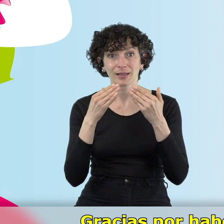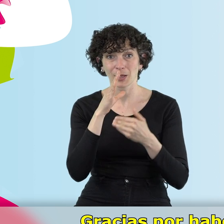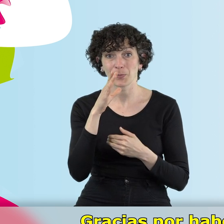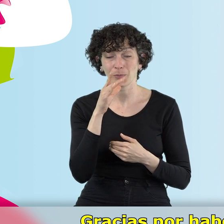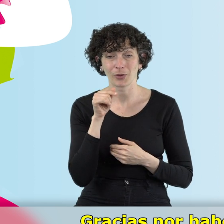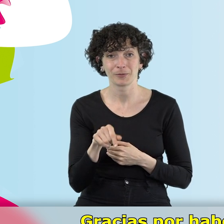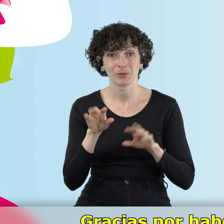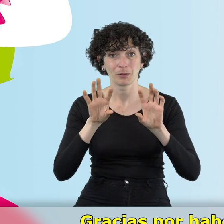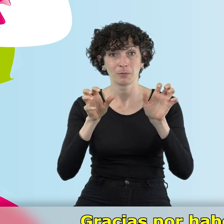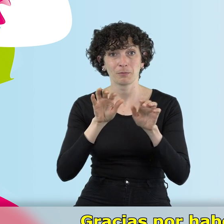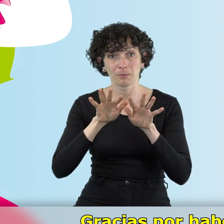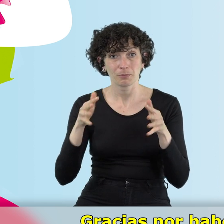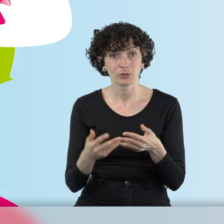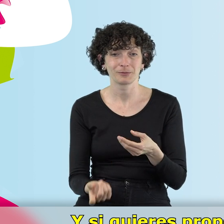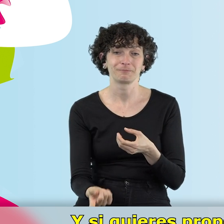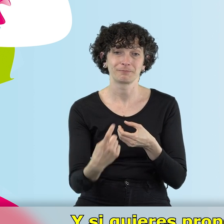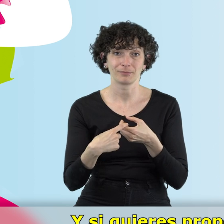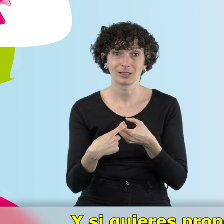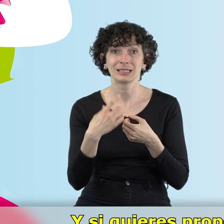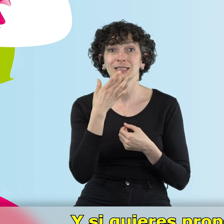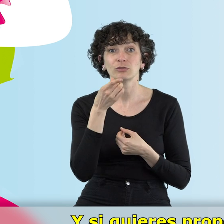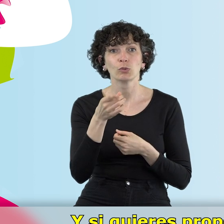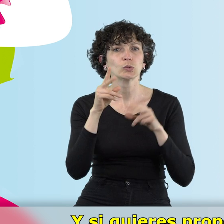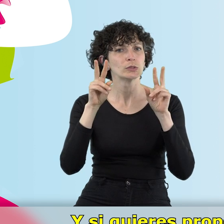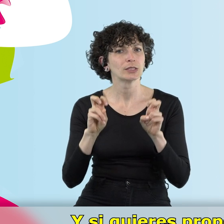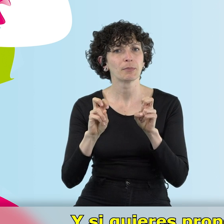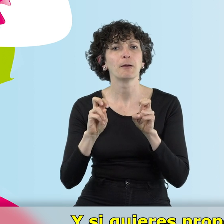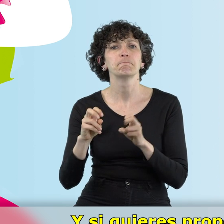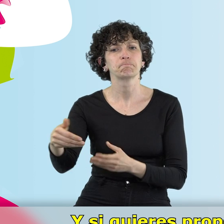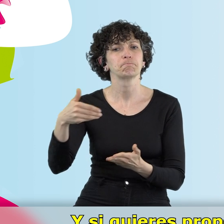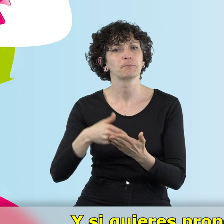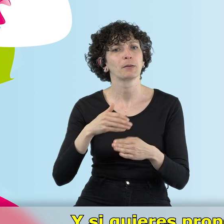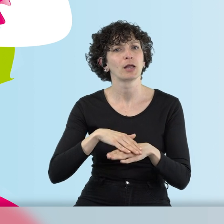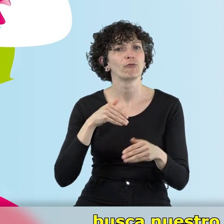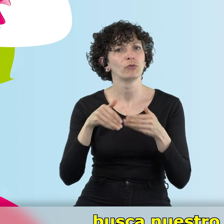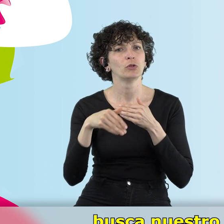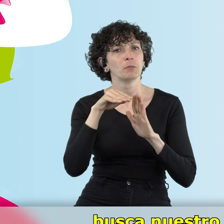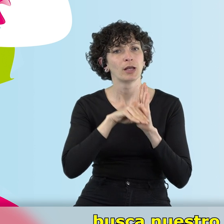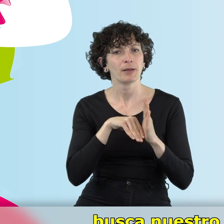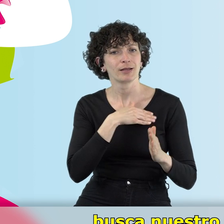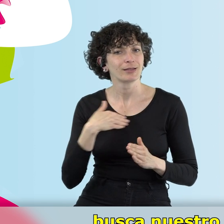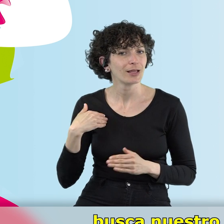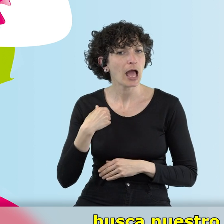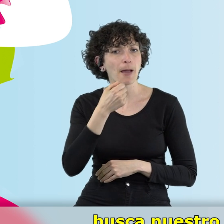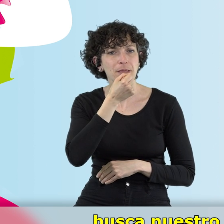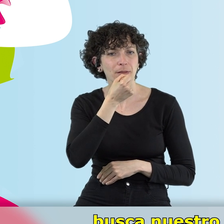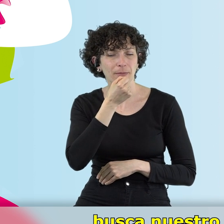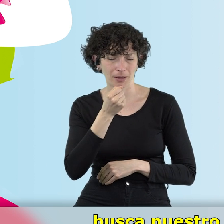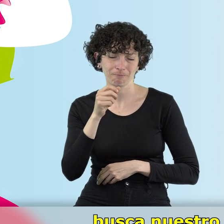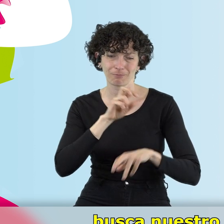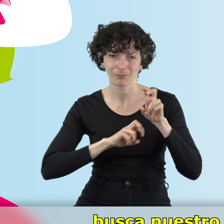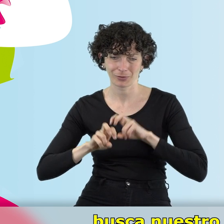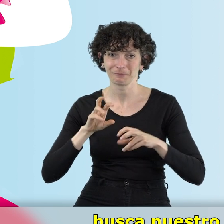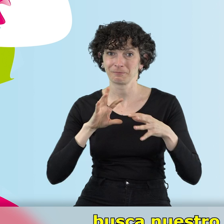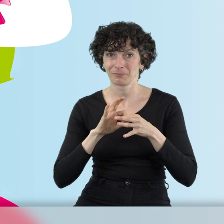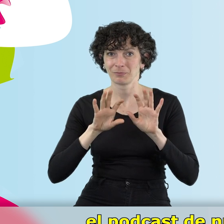Gracias por haberte sumado a nuestro podcast. Y si quieres proponer un tema para un próximo episodio, busca nuestro micrófono, el